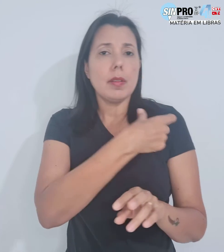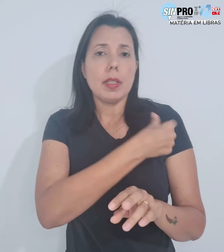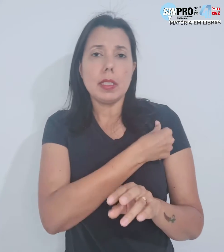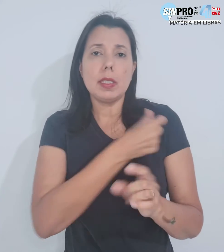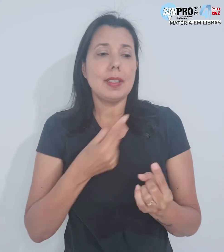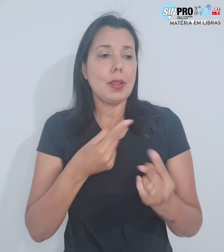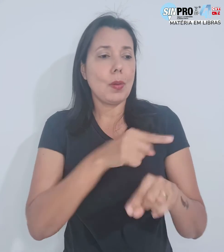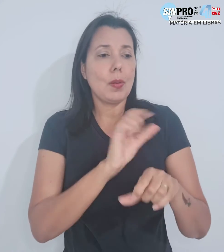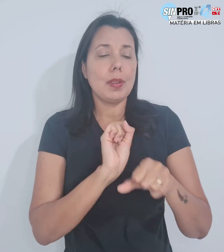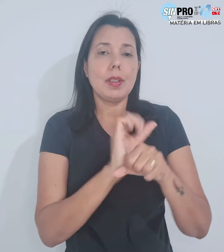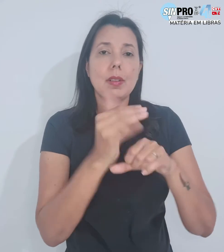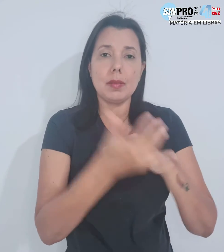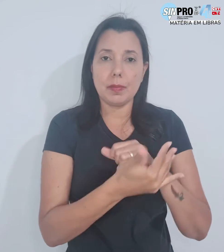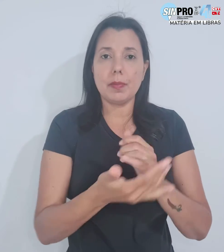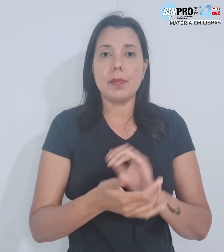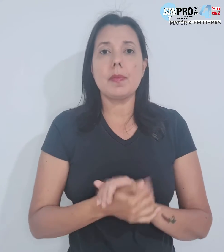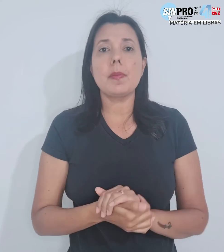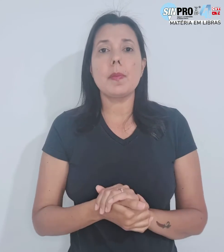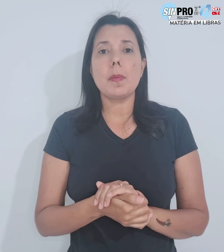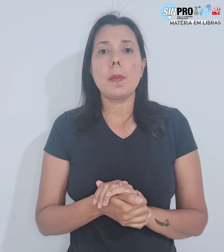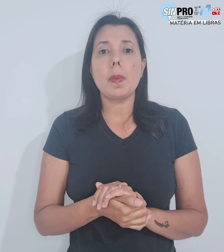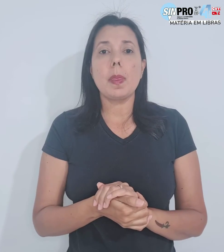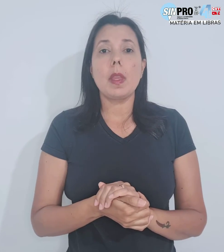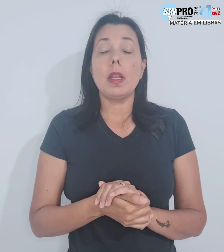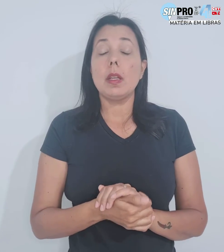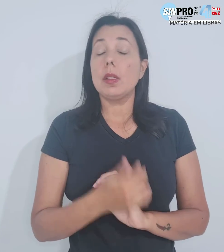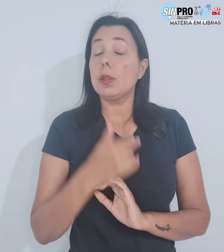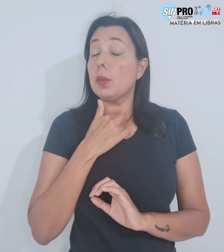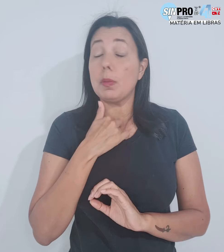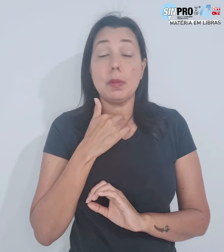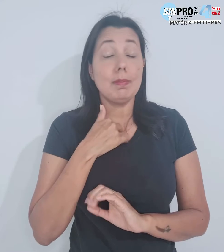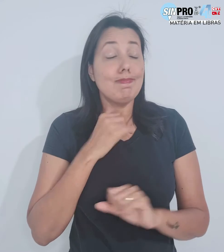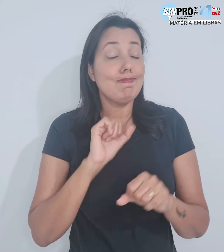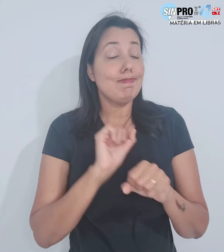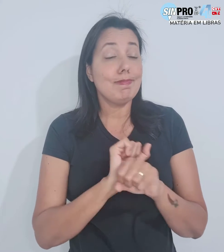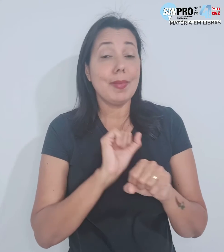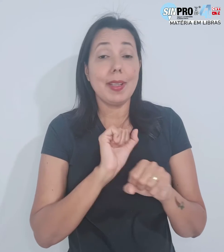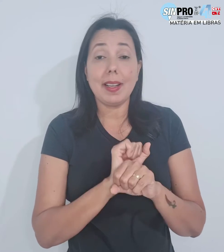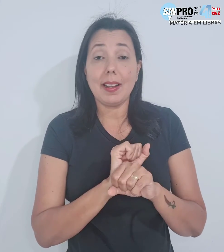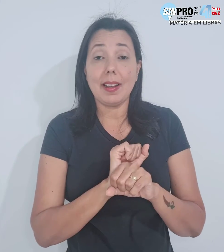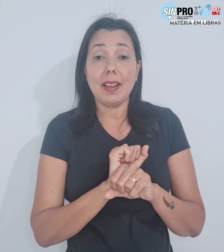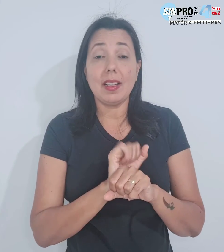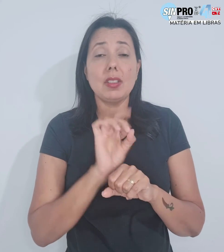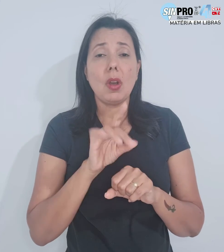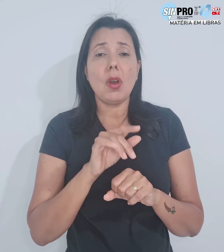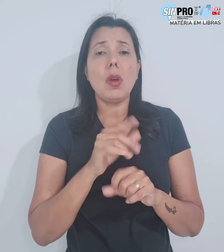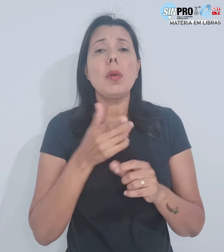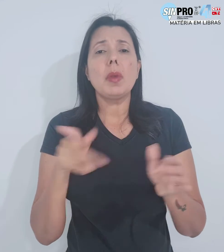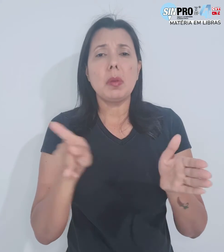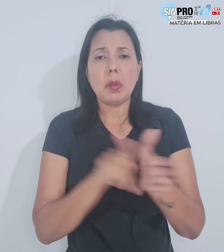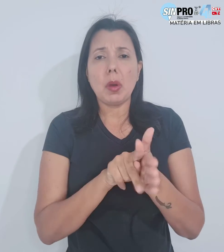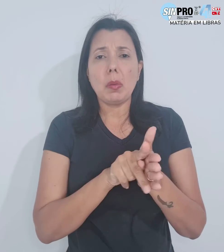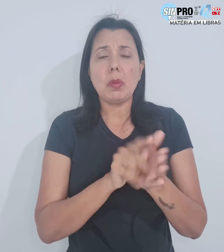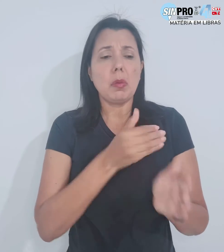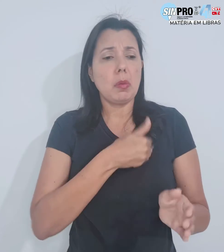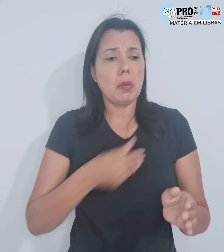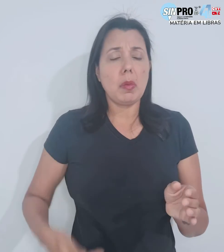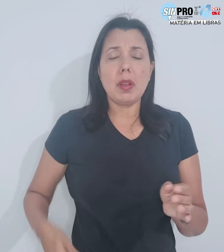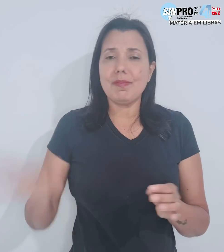vacina contra a Covid-19. Não podemos aguardar apenas o envio pelo governo federal.